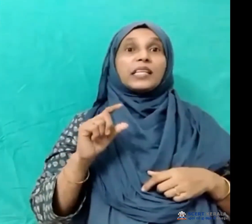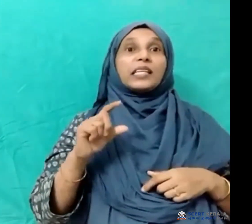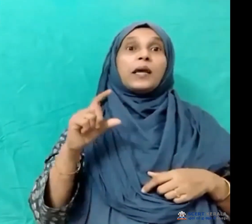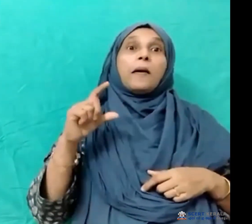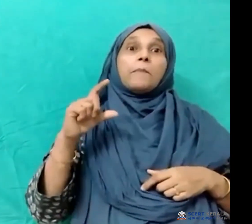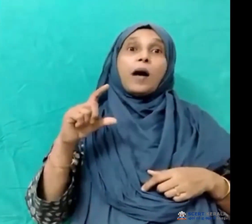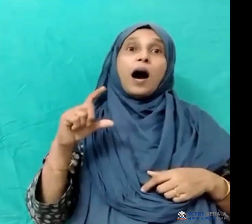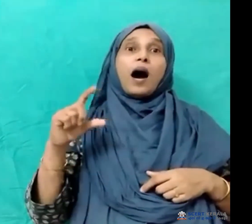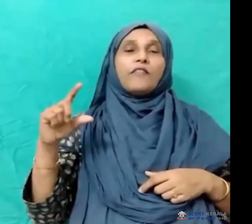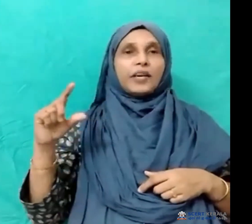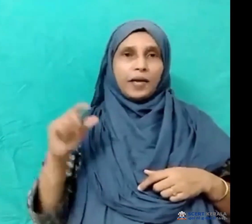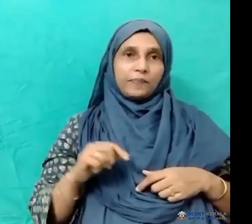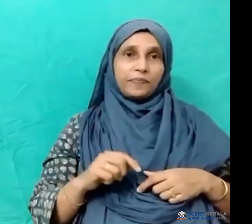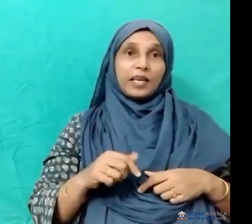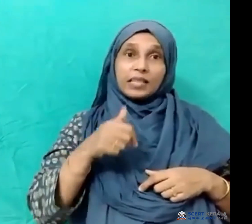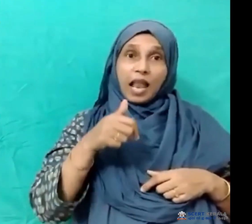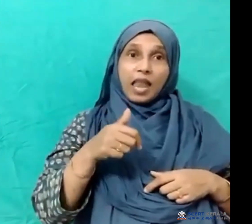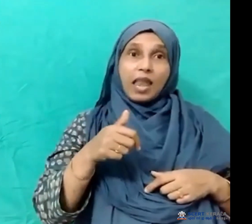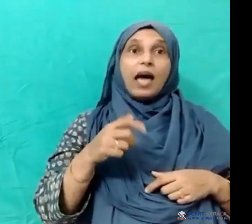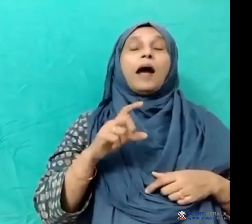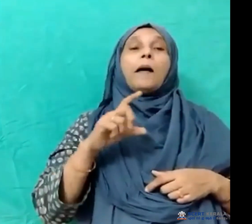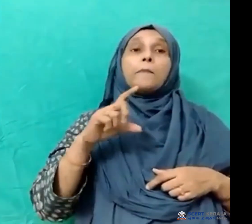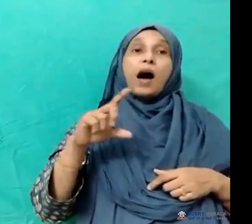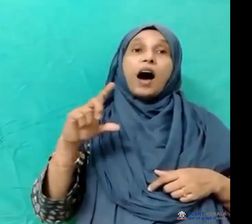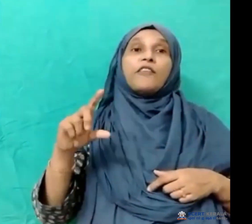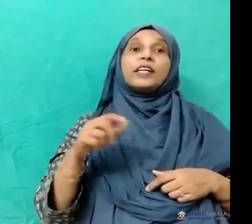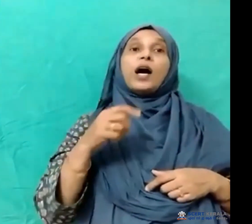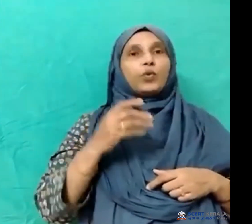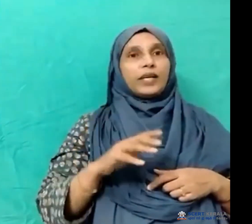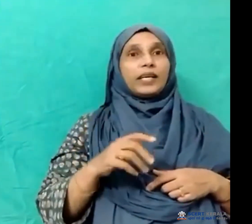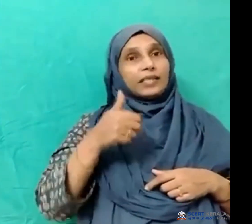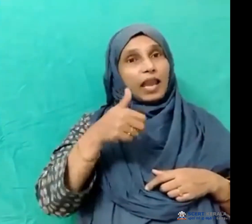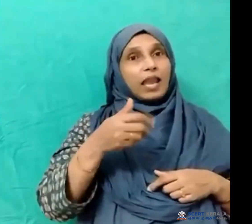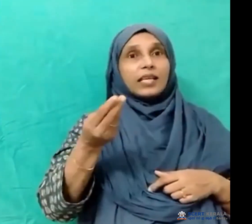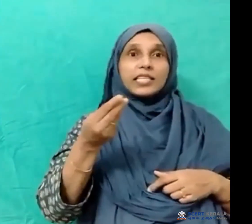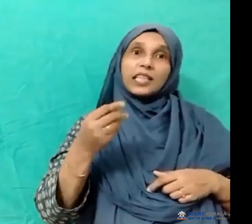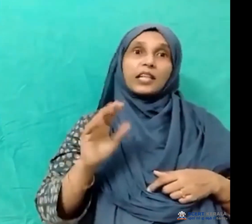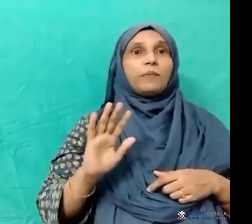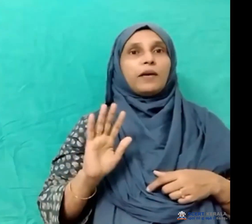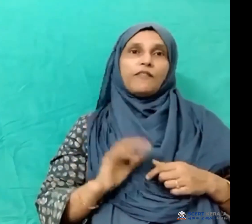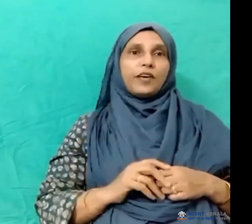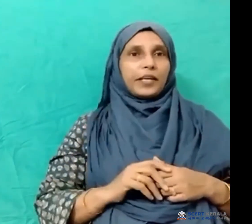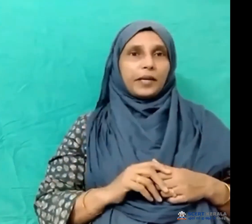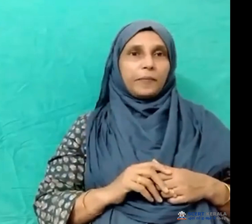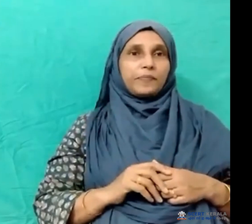പറയുന്നത് ഭാവന, നല്ല ഭാവന ഉണ്ടെങ്കിൽ നല്ല ചിത്രം.